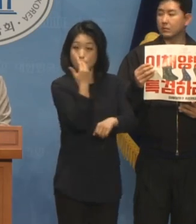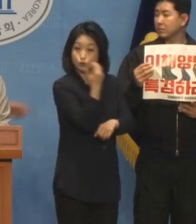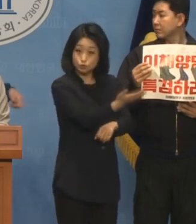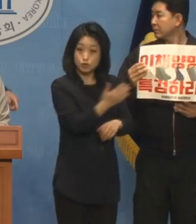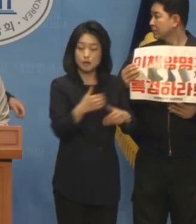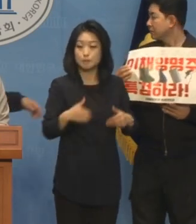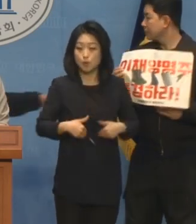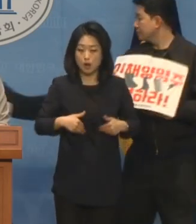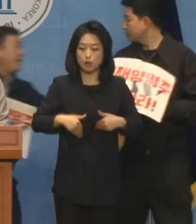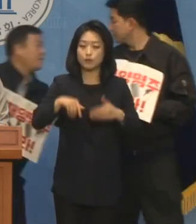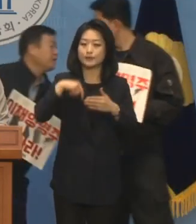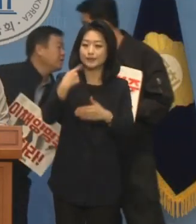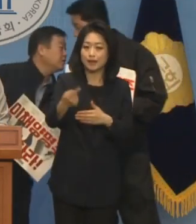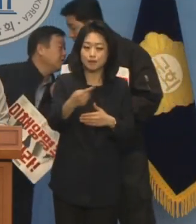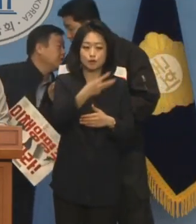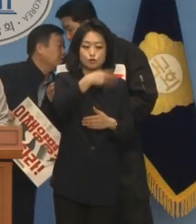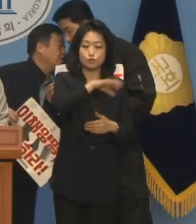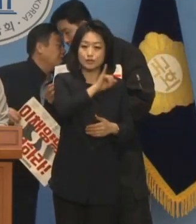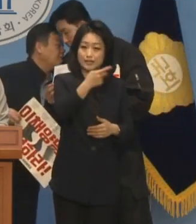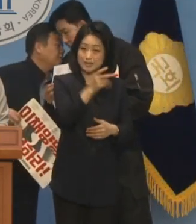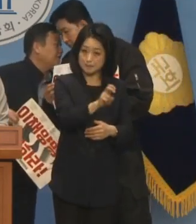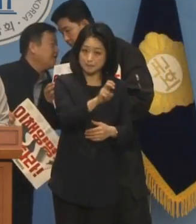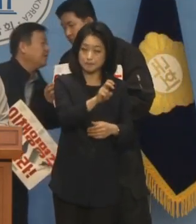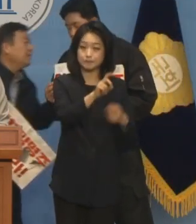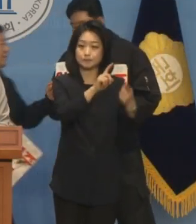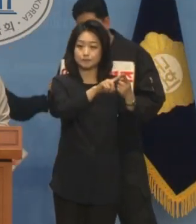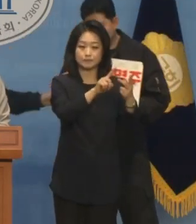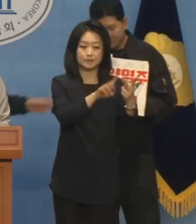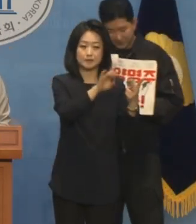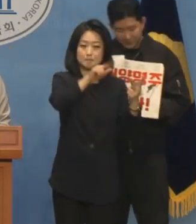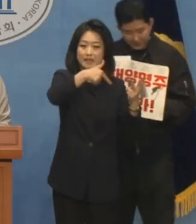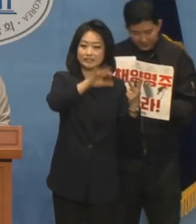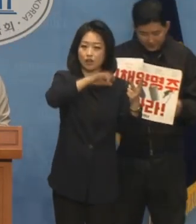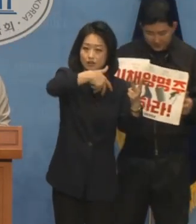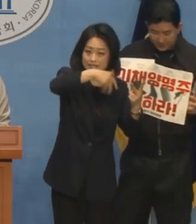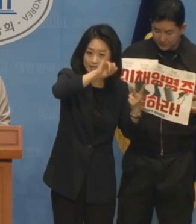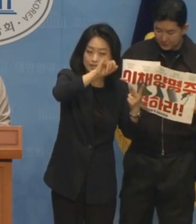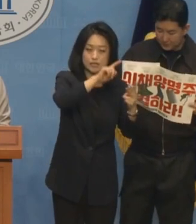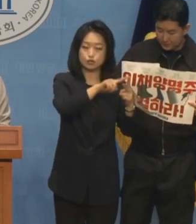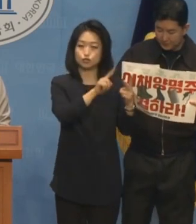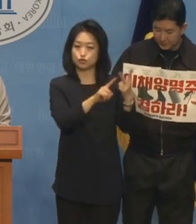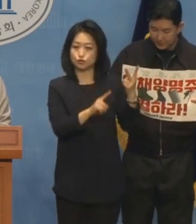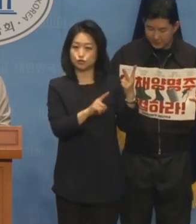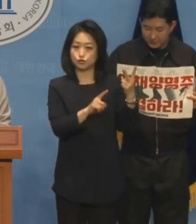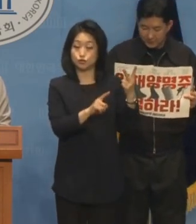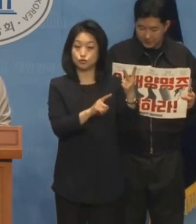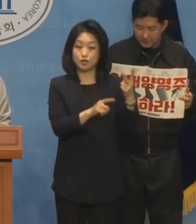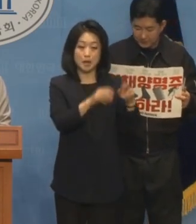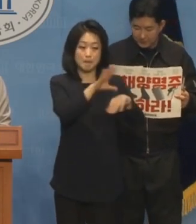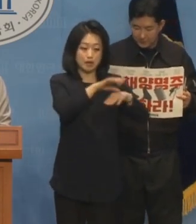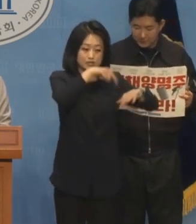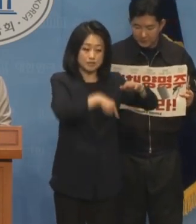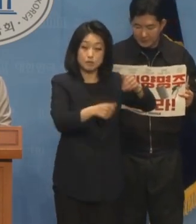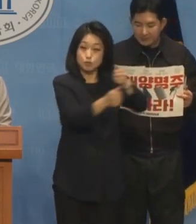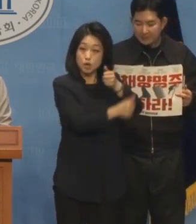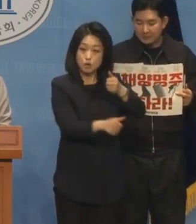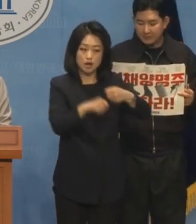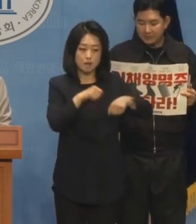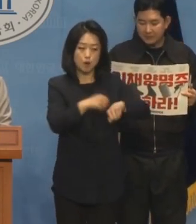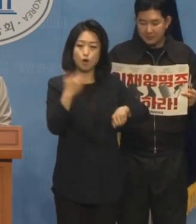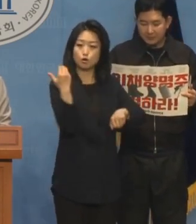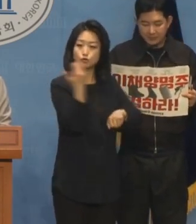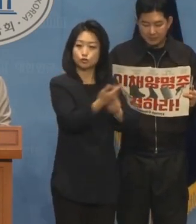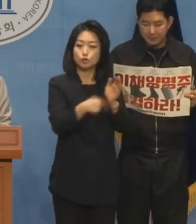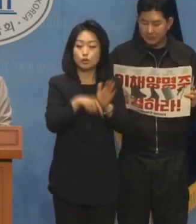이 분들 류희림 그리고 백성기이 분들에 대한 사법적 처리 끝까지 이루어질 수